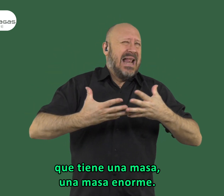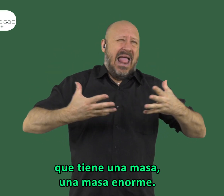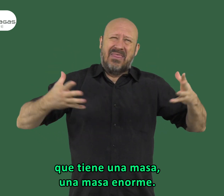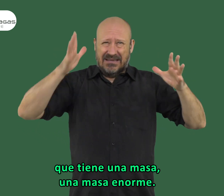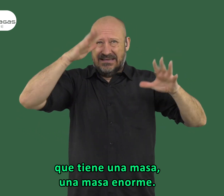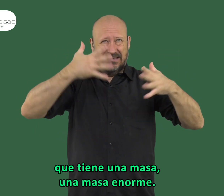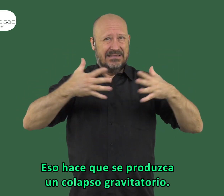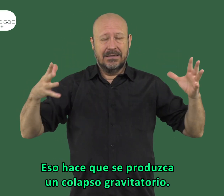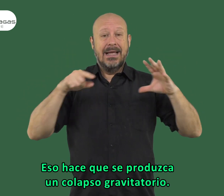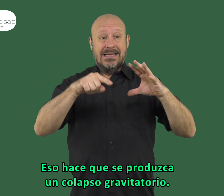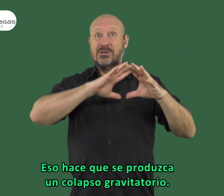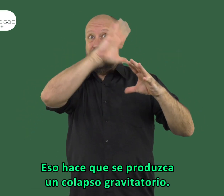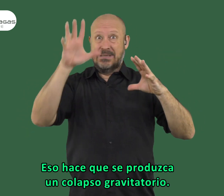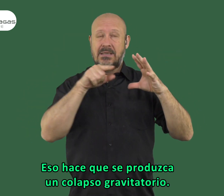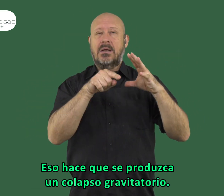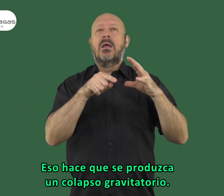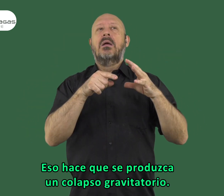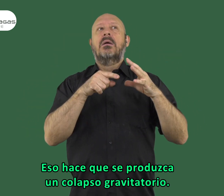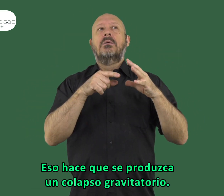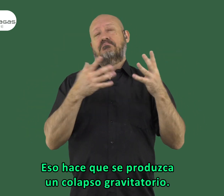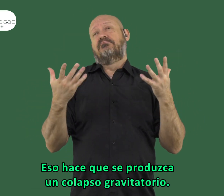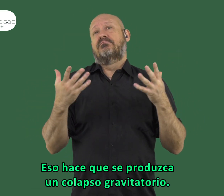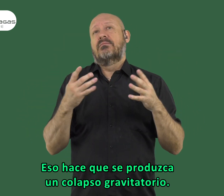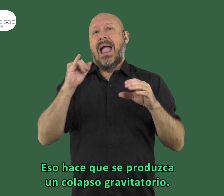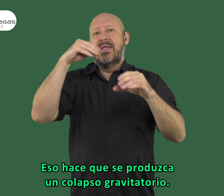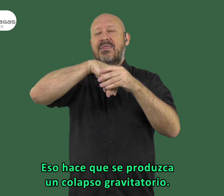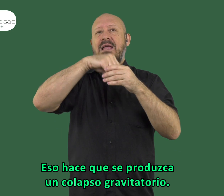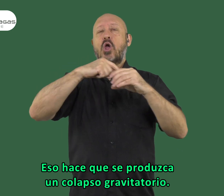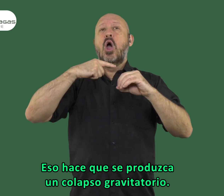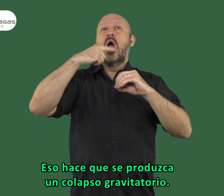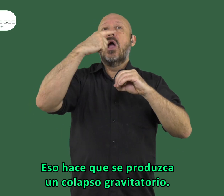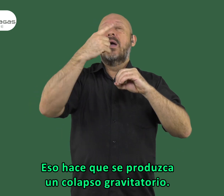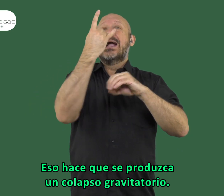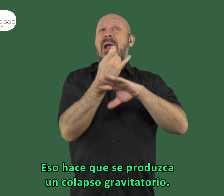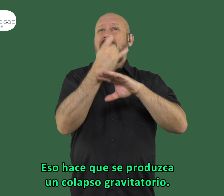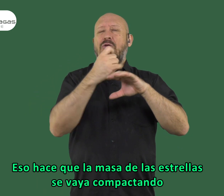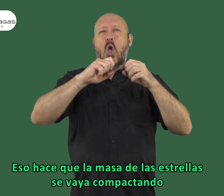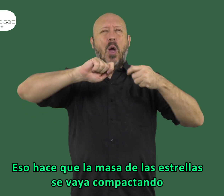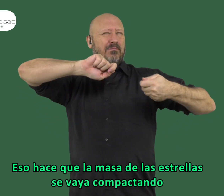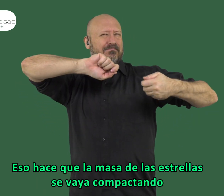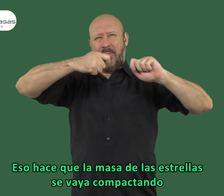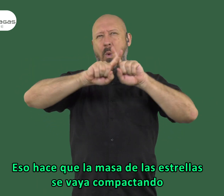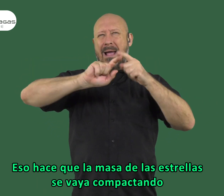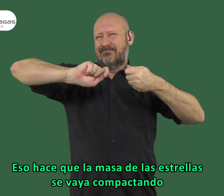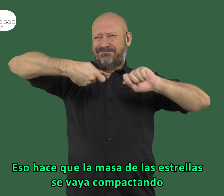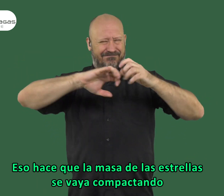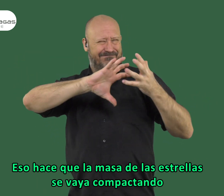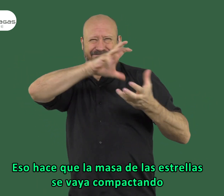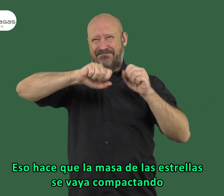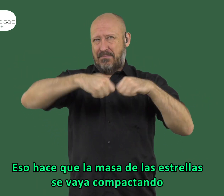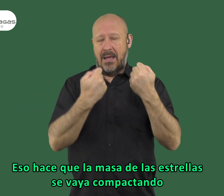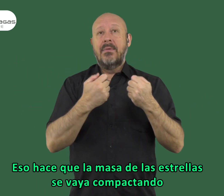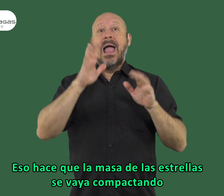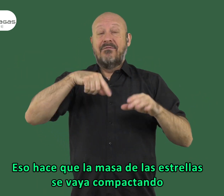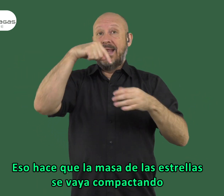masa enorme. Eso hace que se produzca un colapso gravitatorio. Eso hace que la masa de